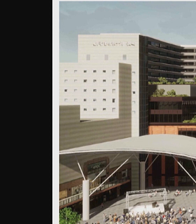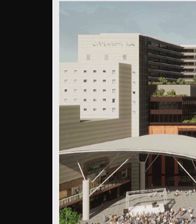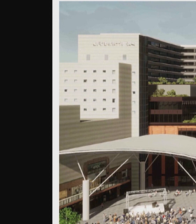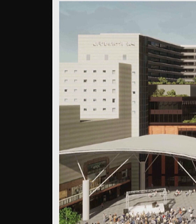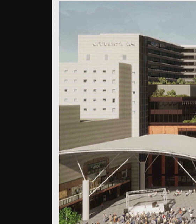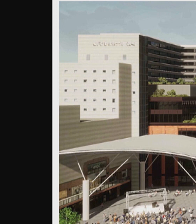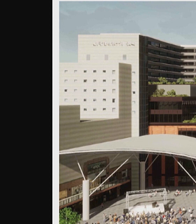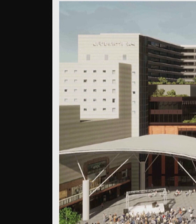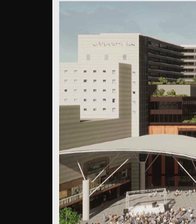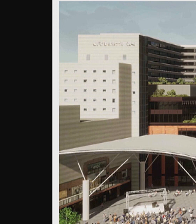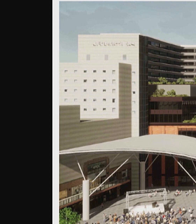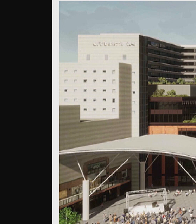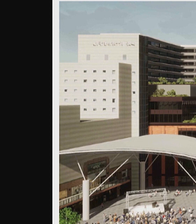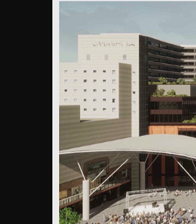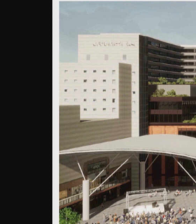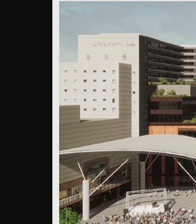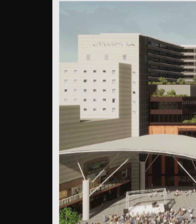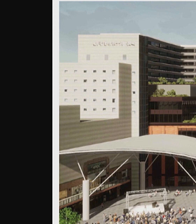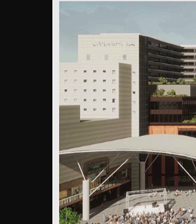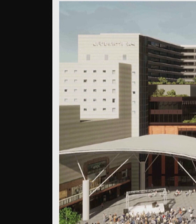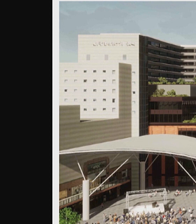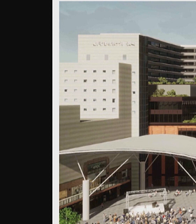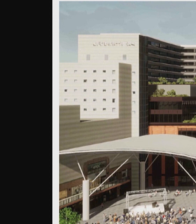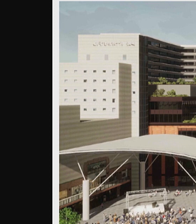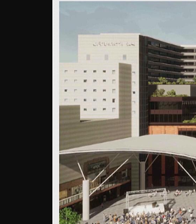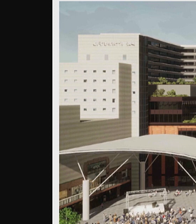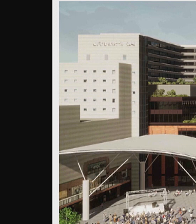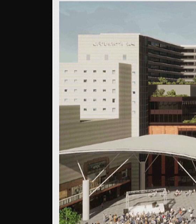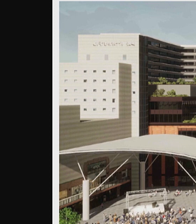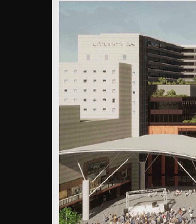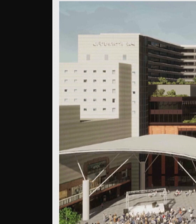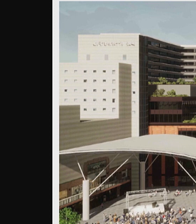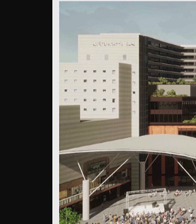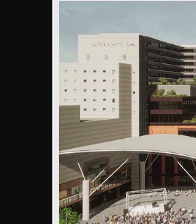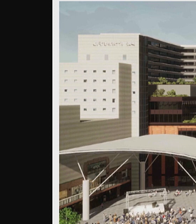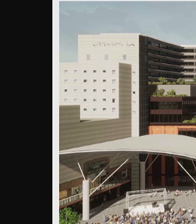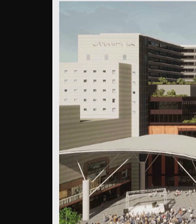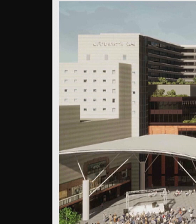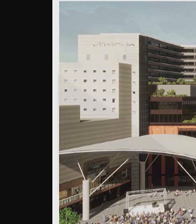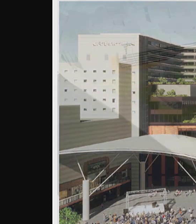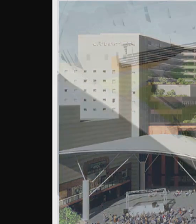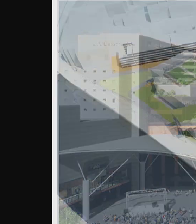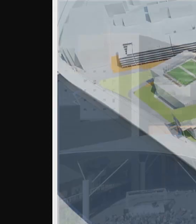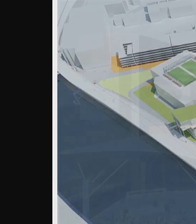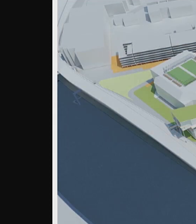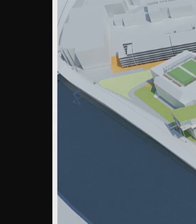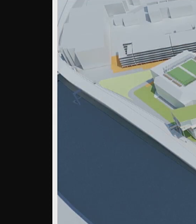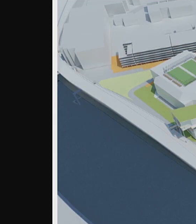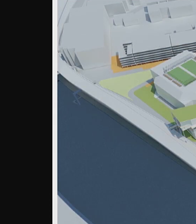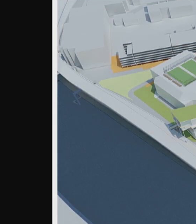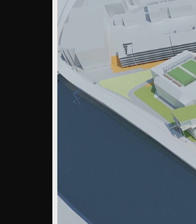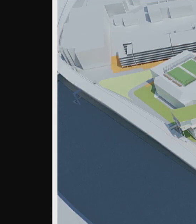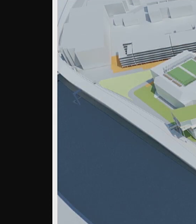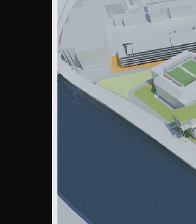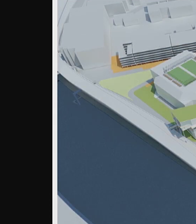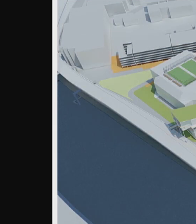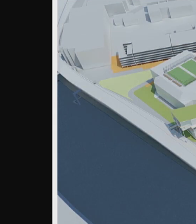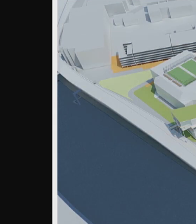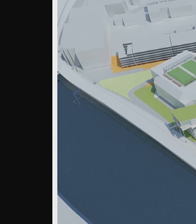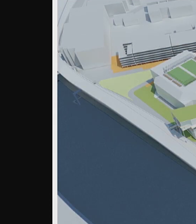れる場所今成ます長崎市周辺はこれから大きく変わりますそして